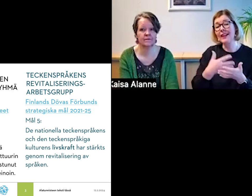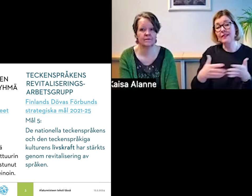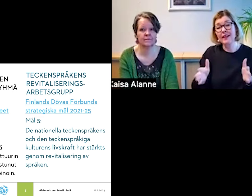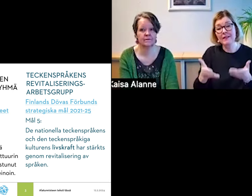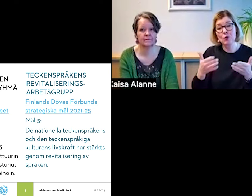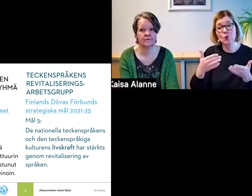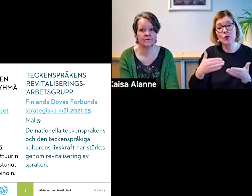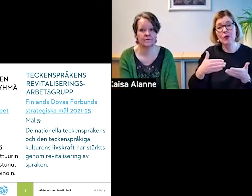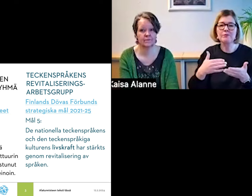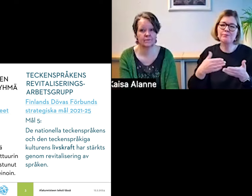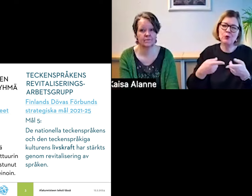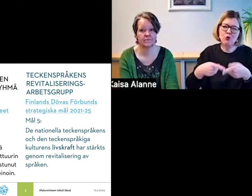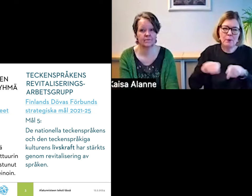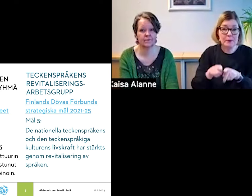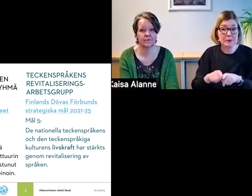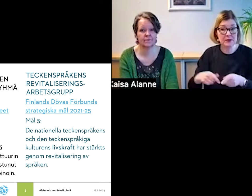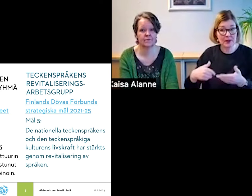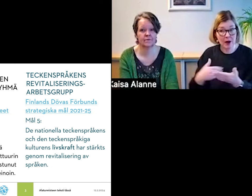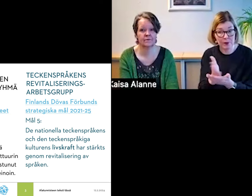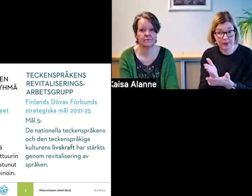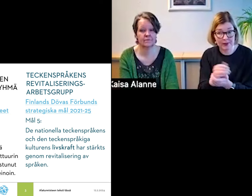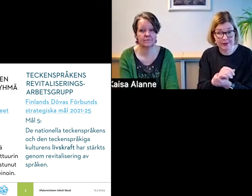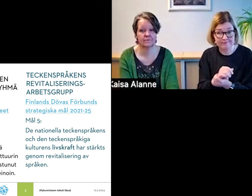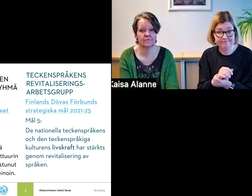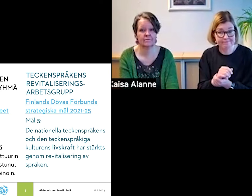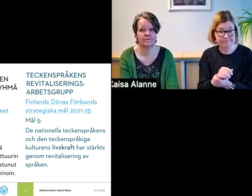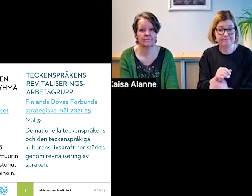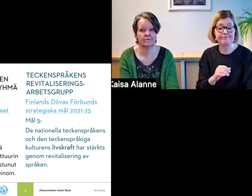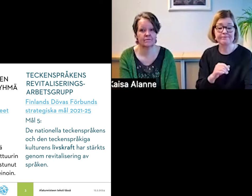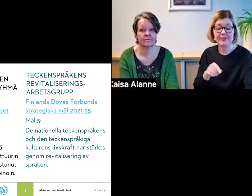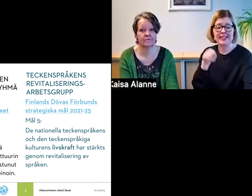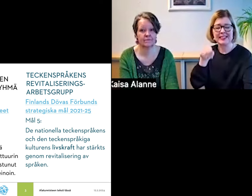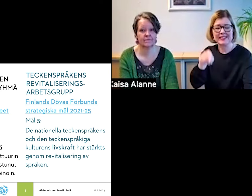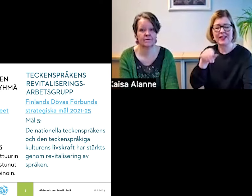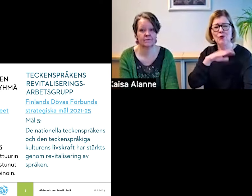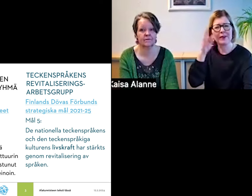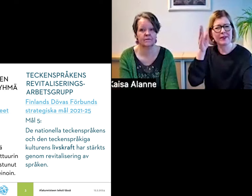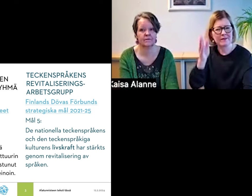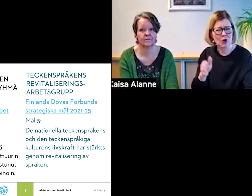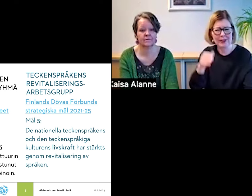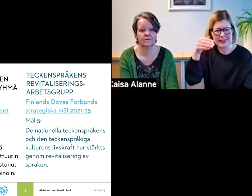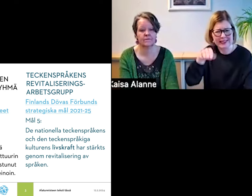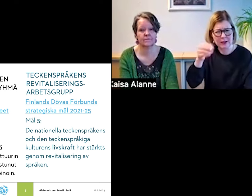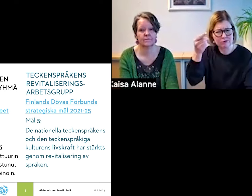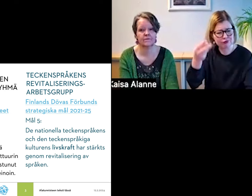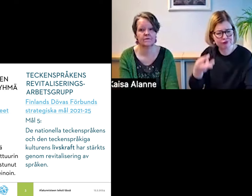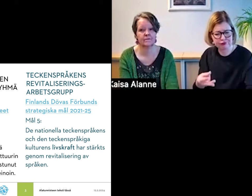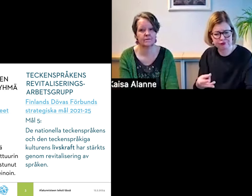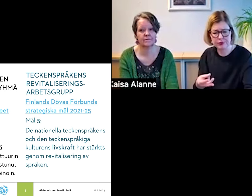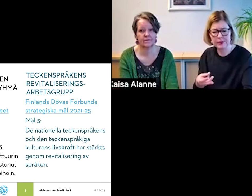Ja tähän liittyen on sitten tehty elvytystoimenpite.